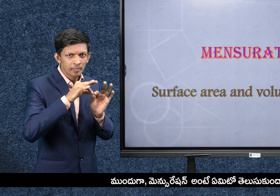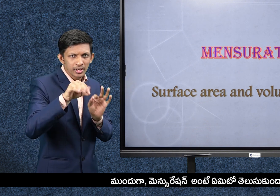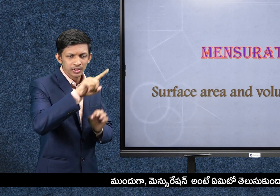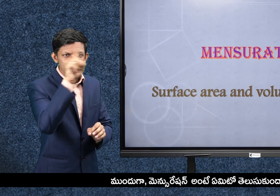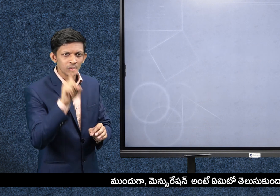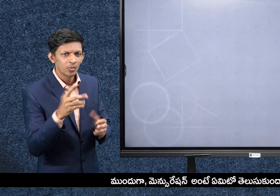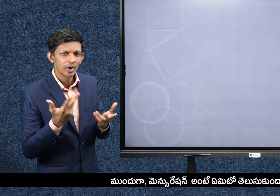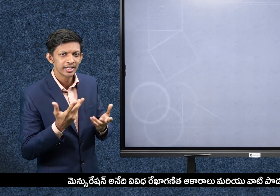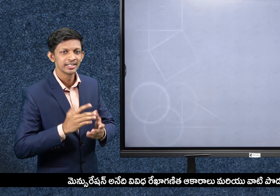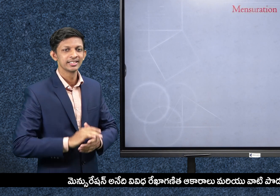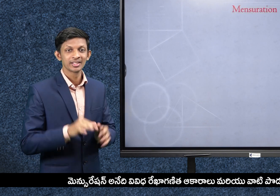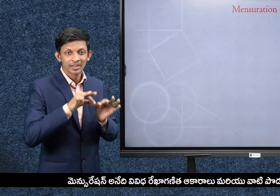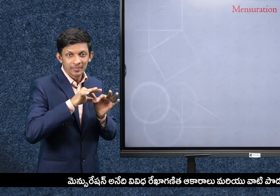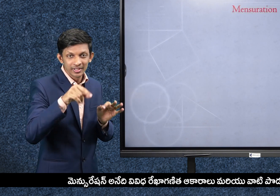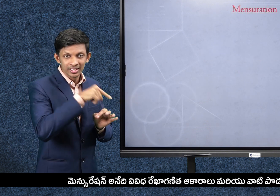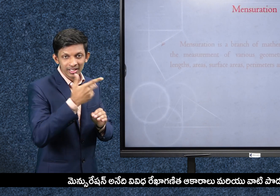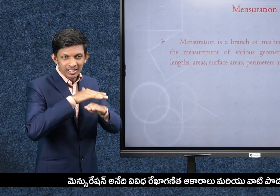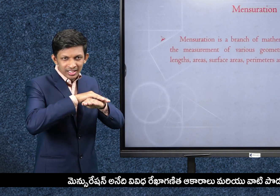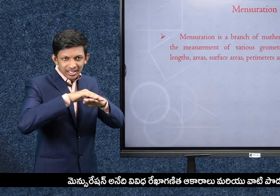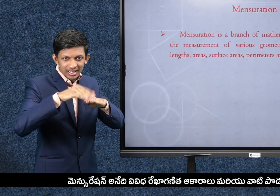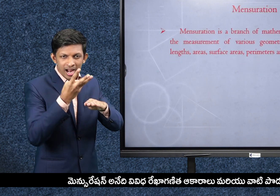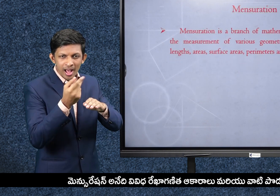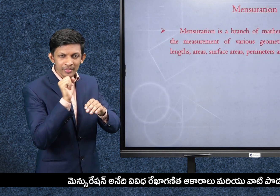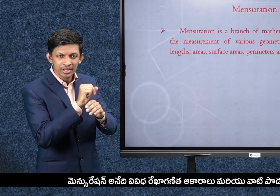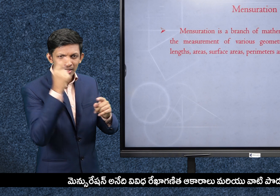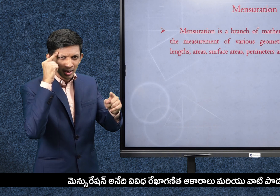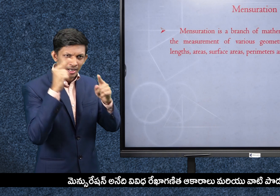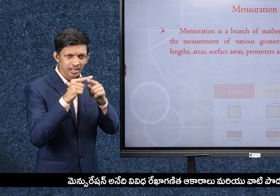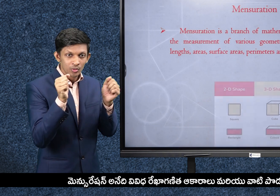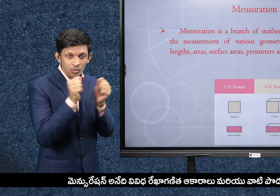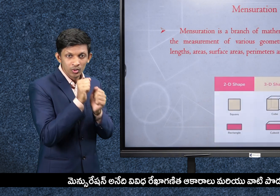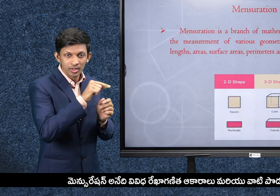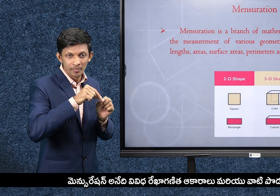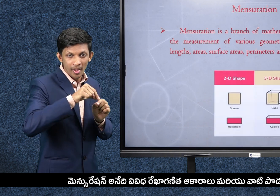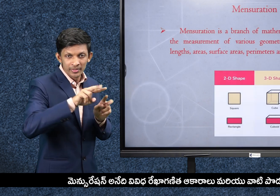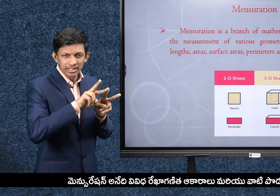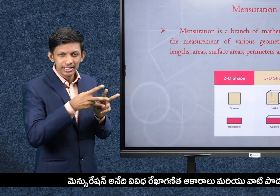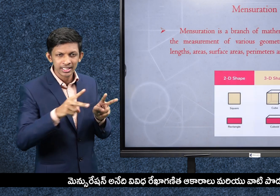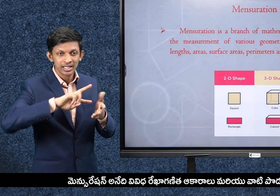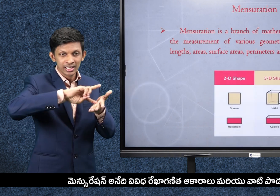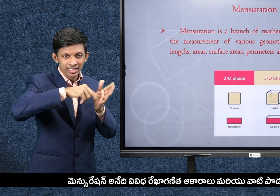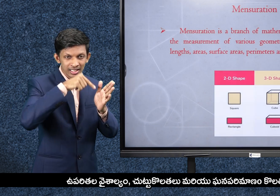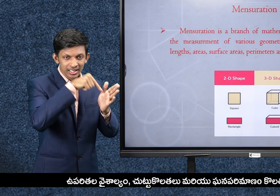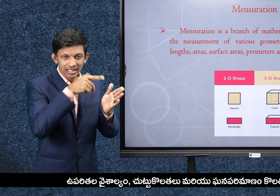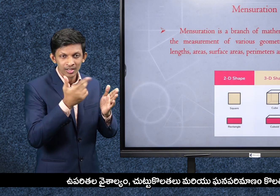ఏంటో తెలుసుకుందాం. మెన్సురేషన్ అనేది వివిధ రేఖాగణిత ఆకారాలు మరియు వాటి పొడవులు, ప్రాంతాలు, ఉపరితల